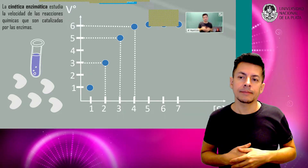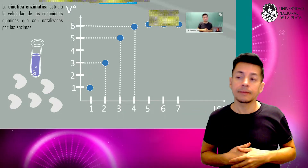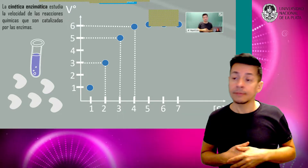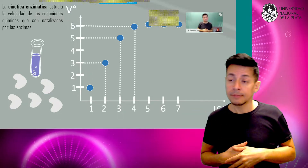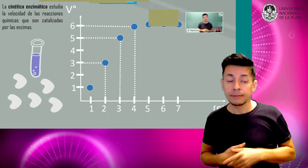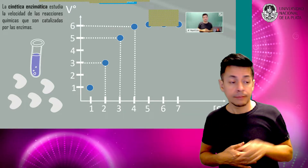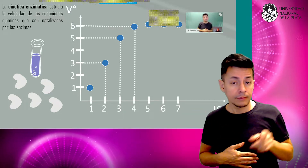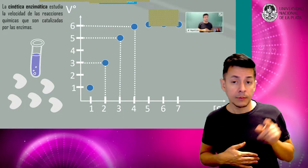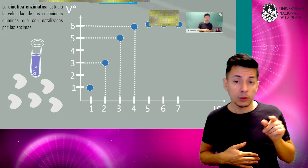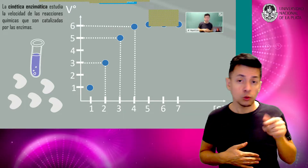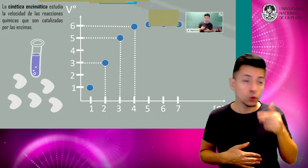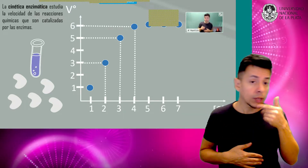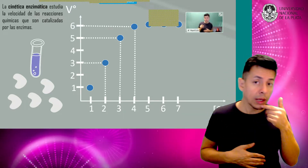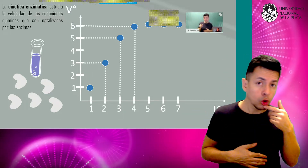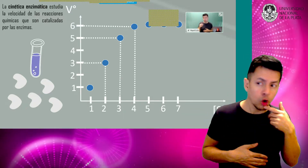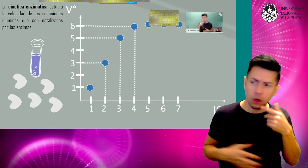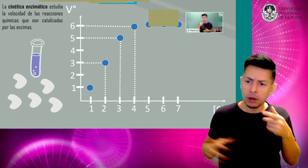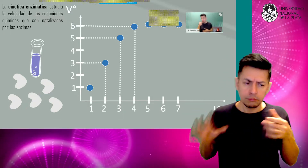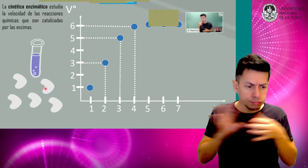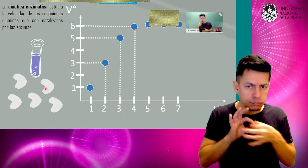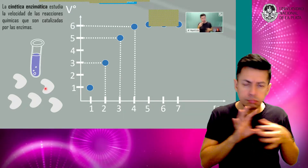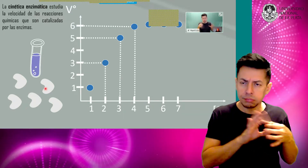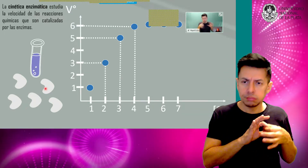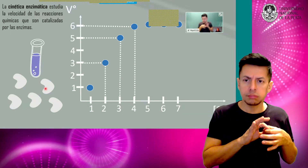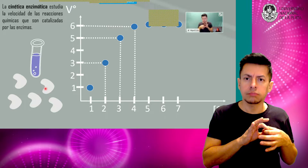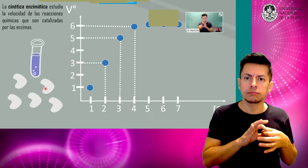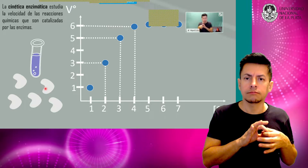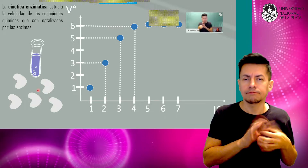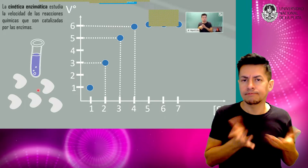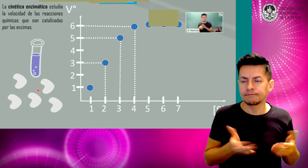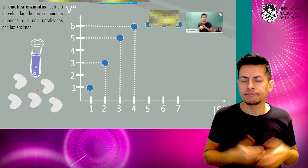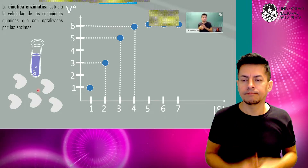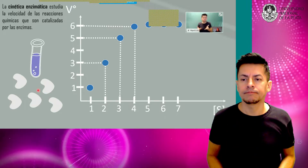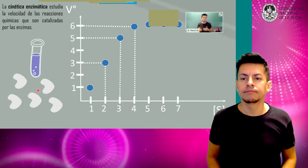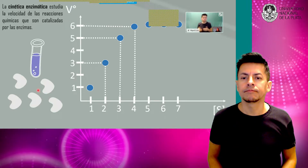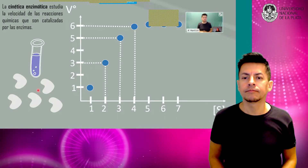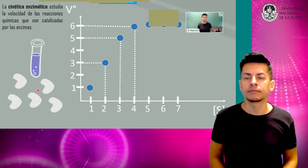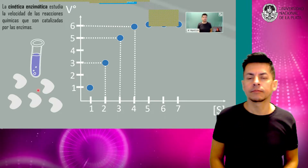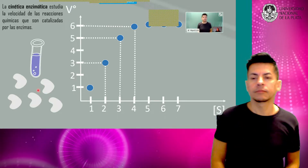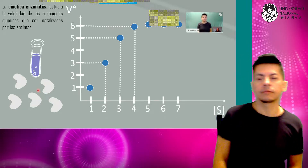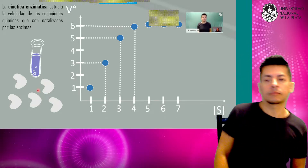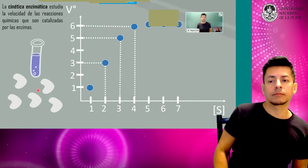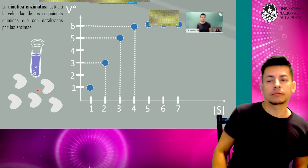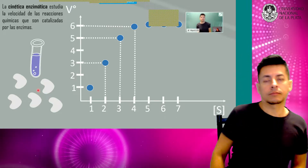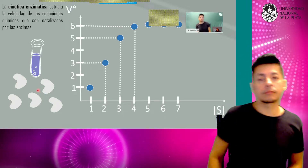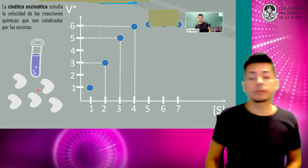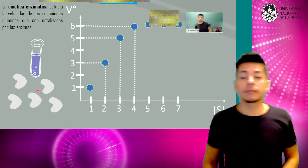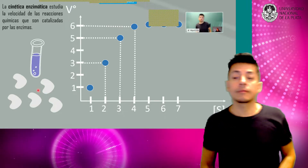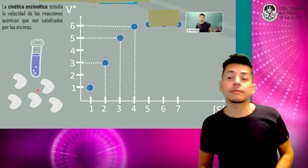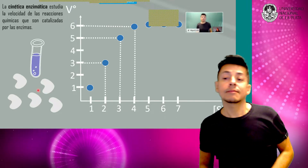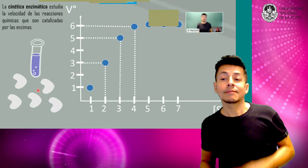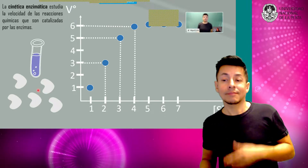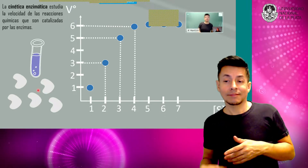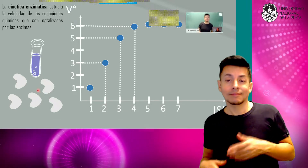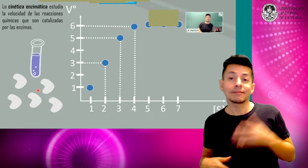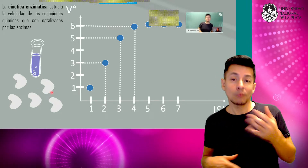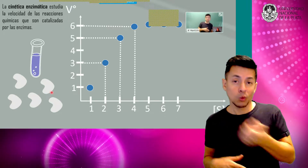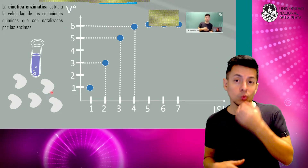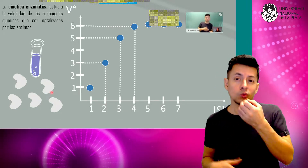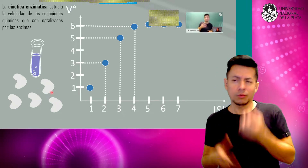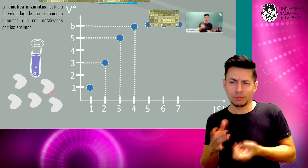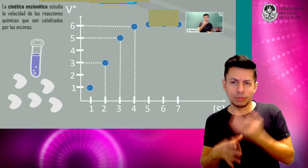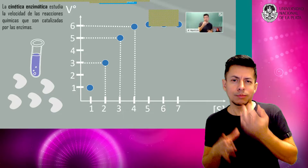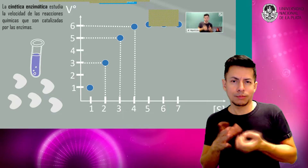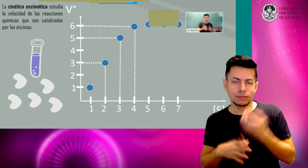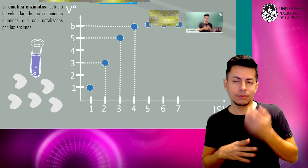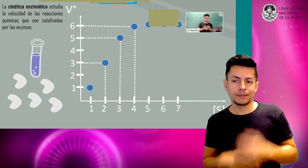en producto y tiene que esperar que se libere ese producto para poder volver a agarrar otro sustrato nuevo y transformarlo en producto y así